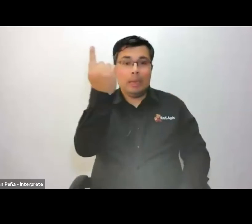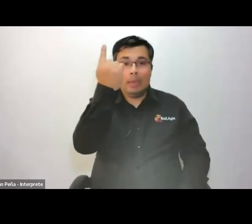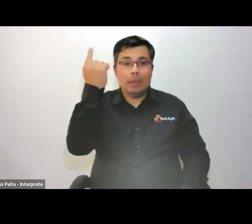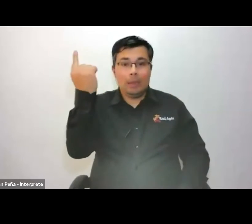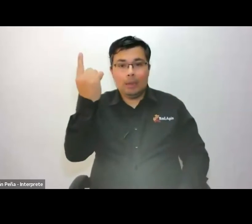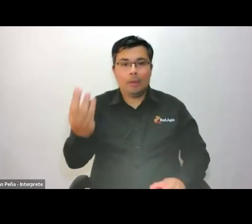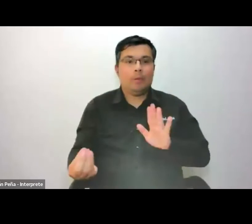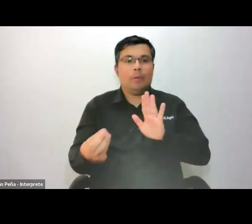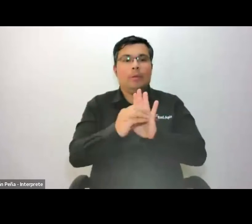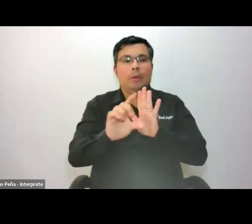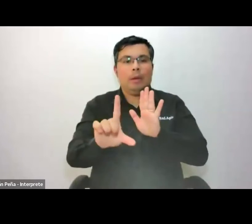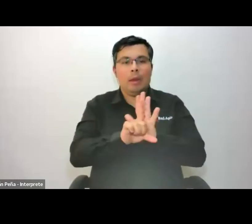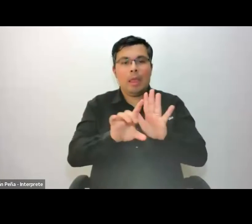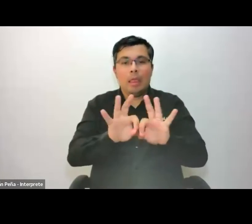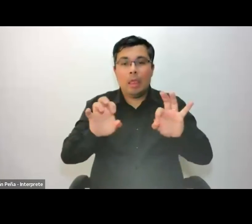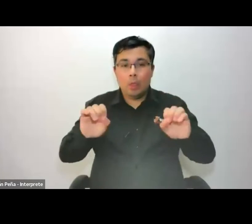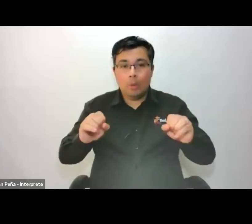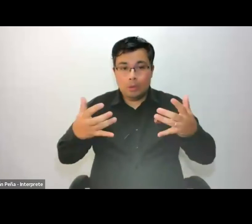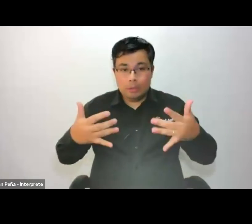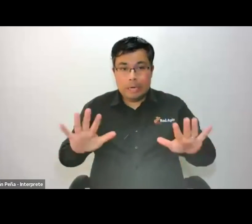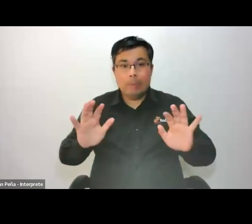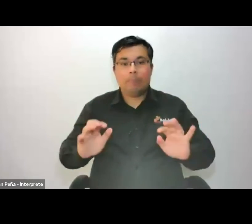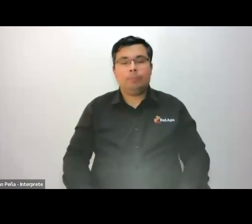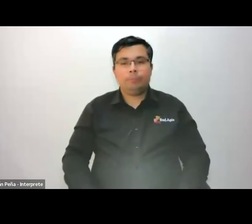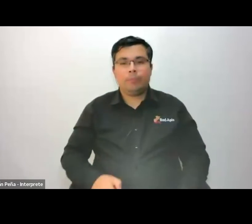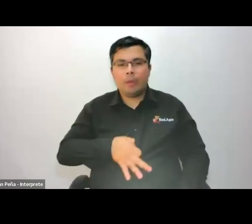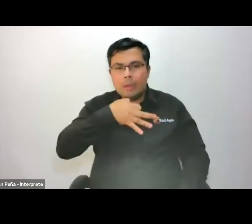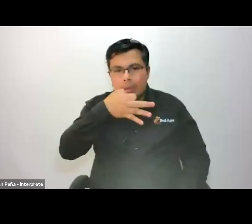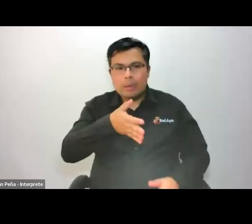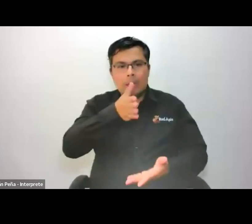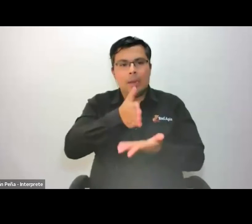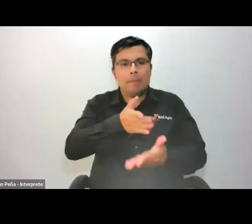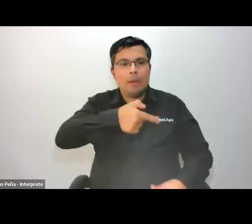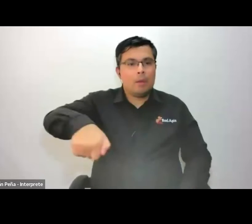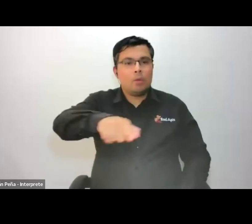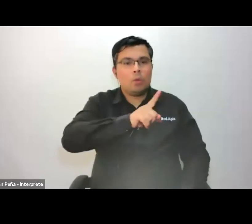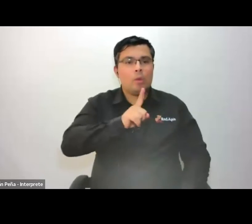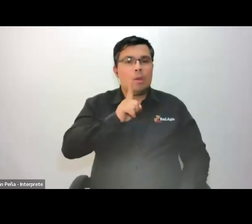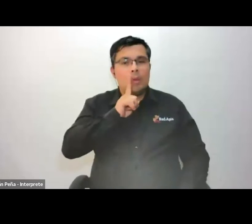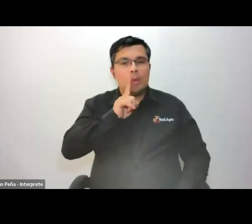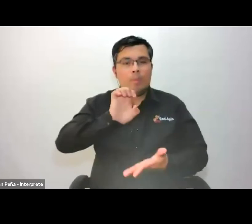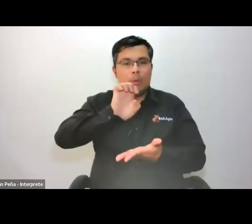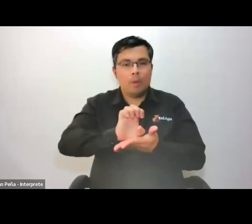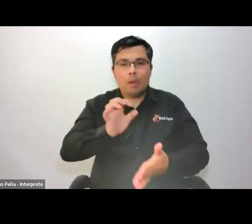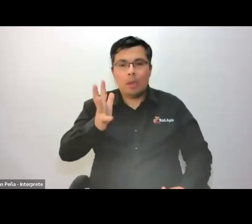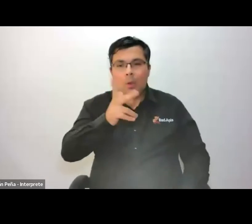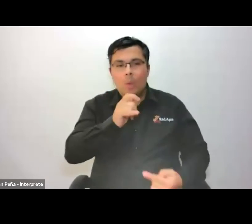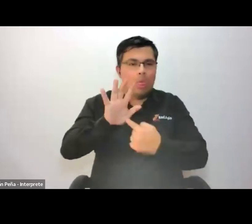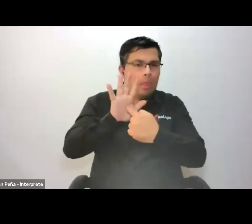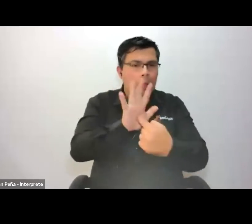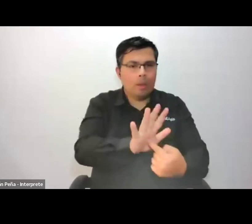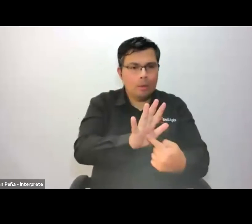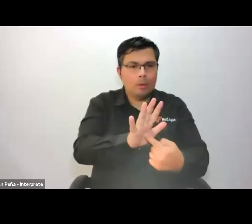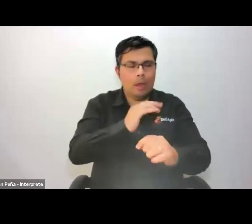General de Educación, ¿no? Plantea el deber que tenemos como Estado de que no exista discriminación arbitraria contra ningún niño,